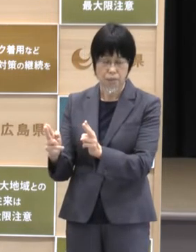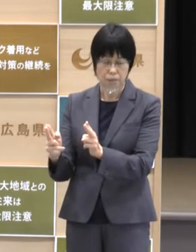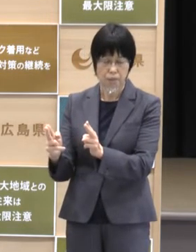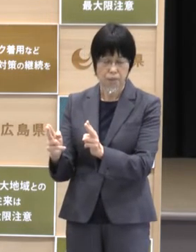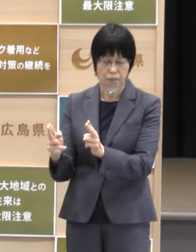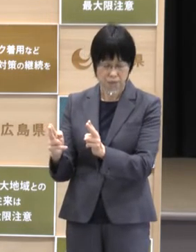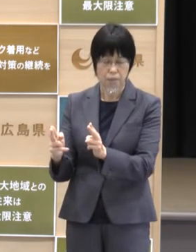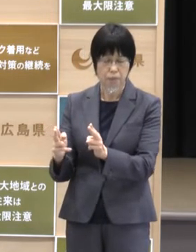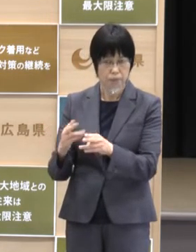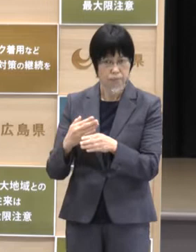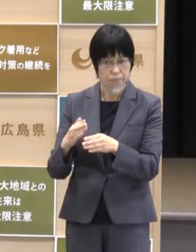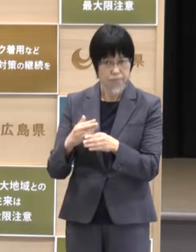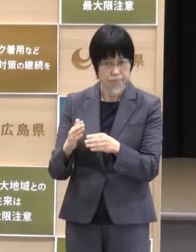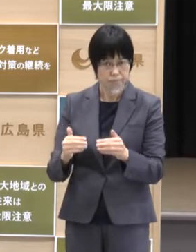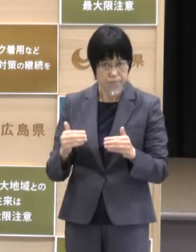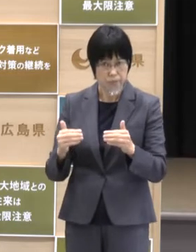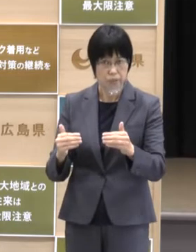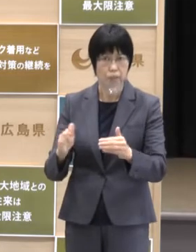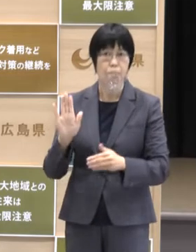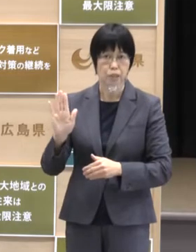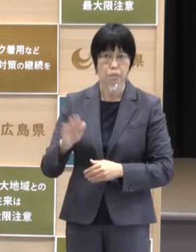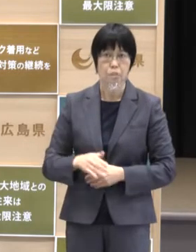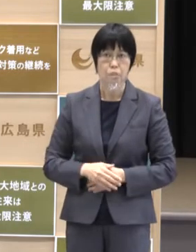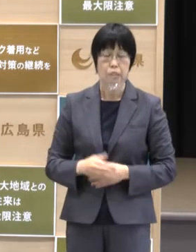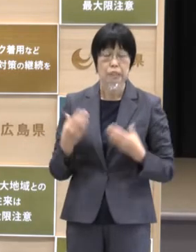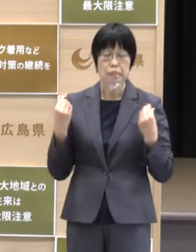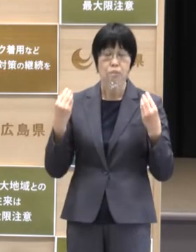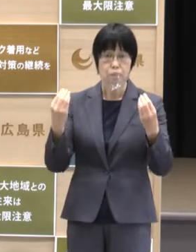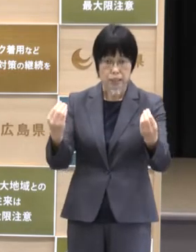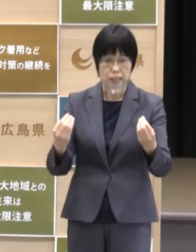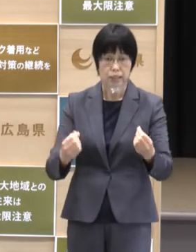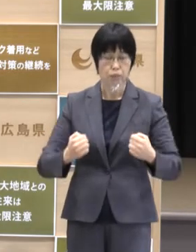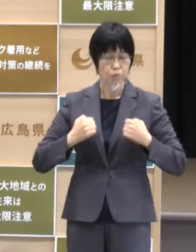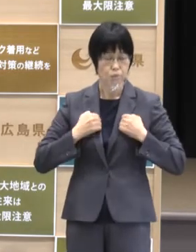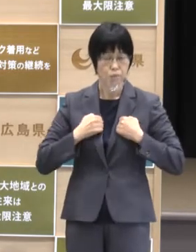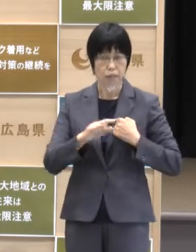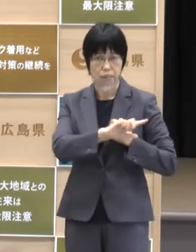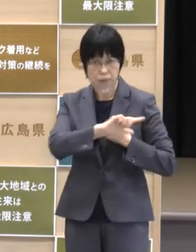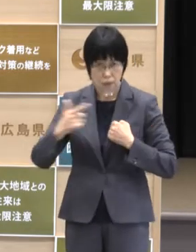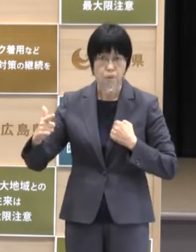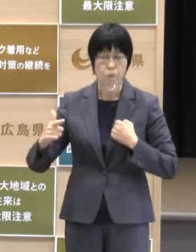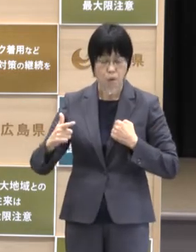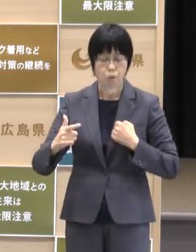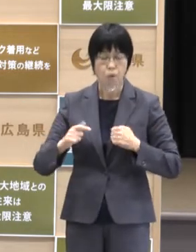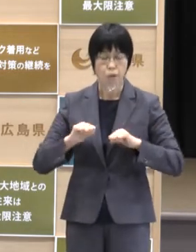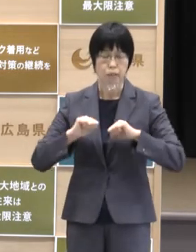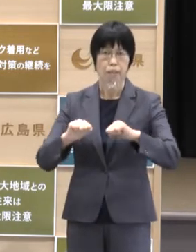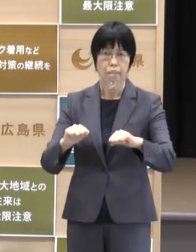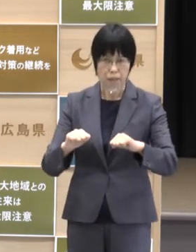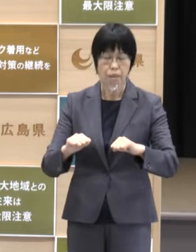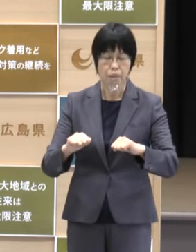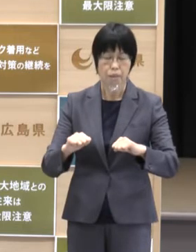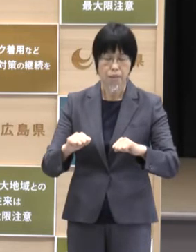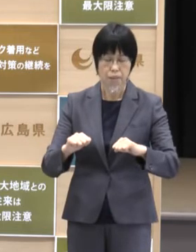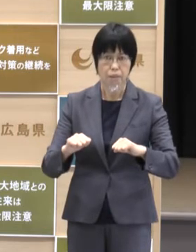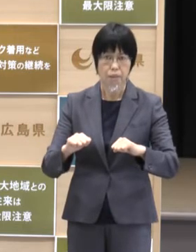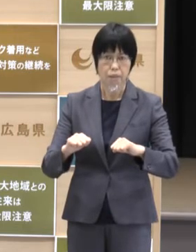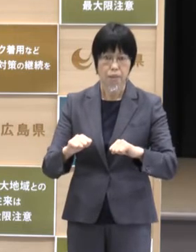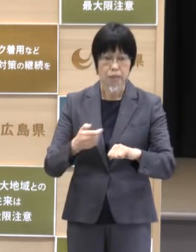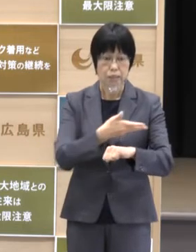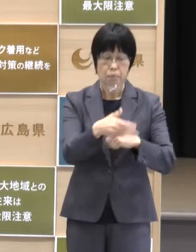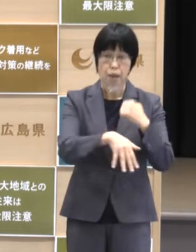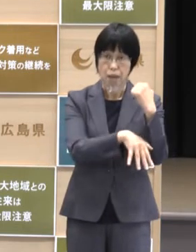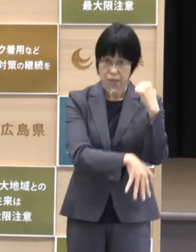整えつつあるというところです。引き続き訓練などに行いまして、島